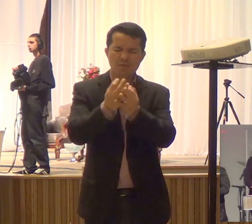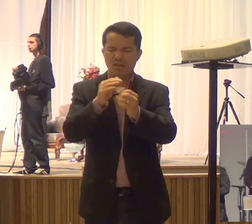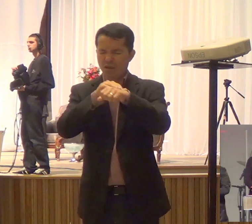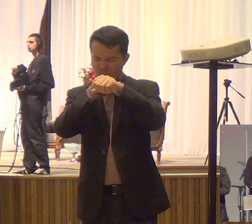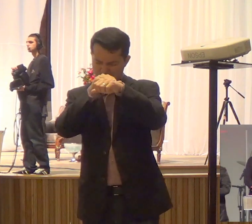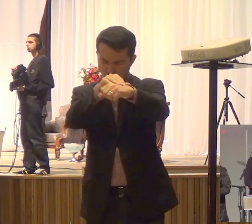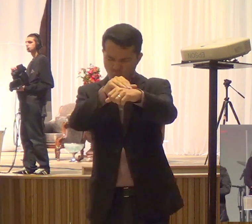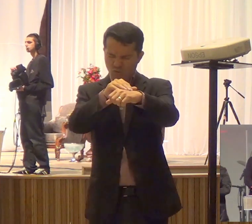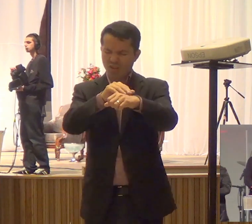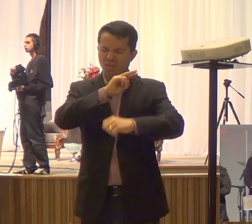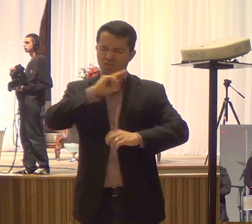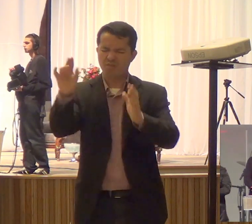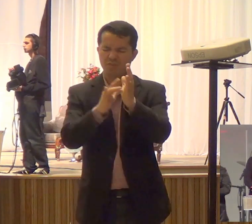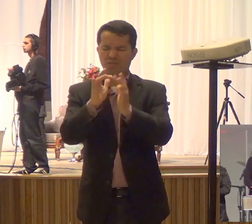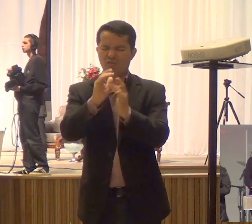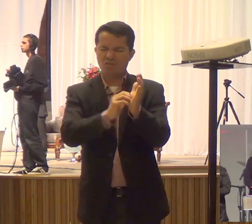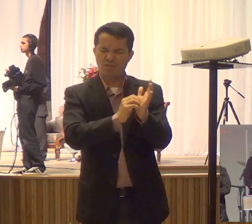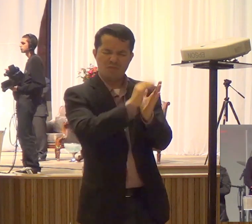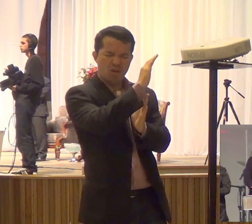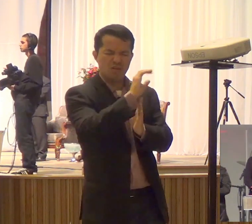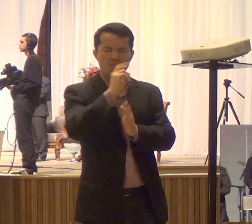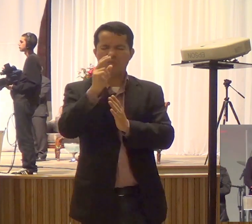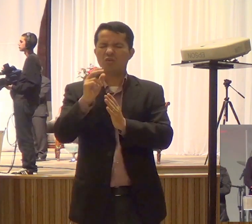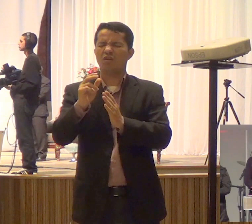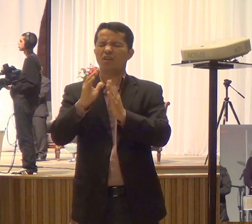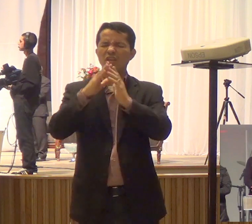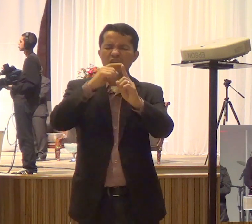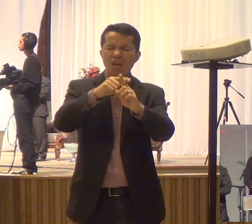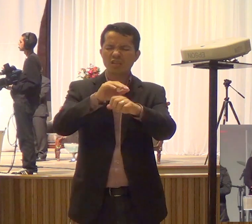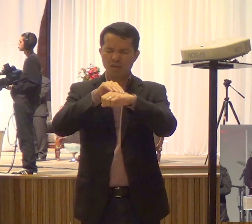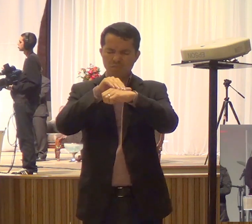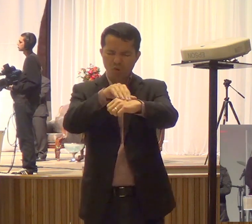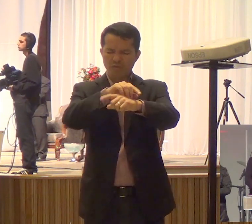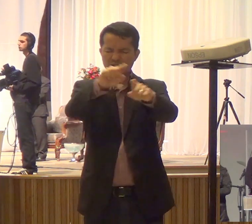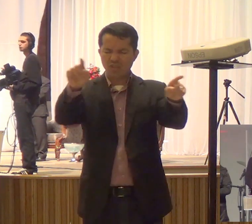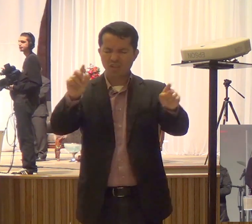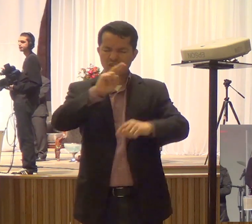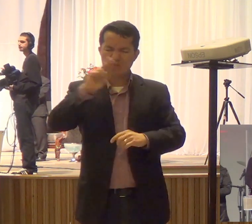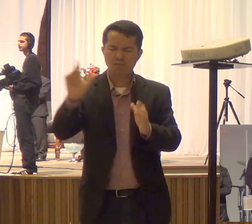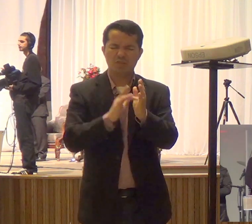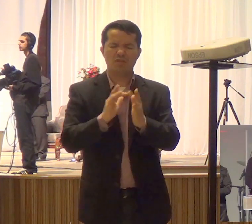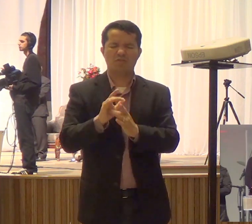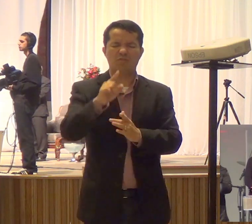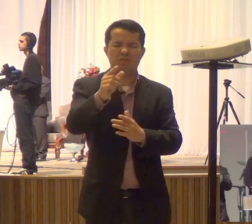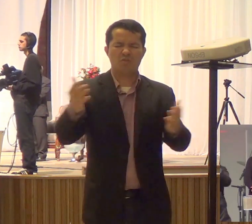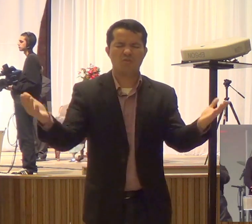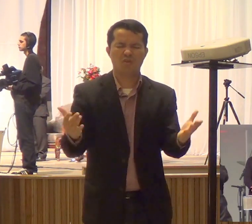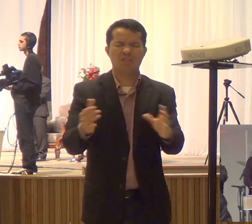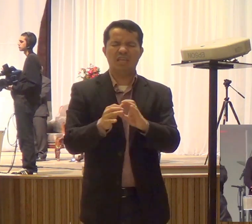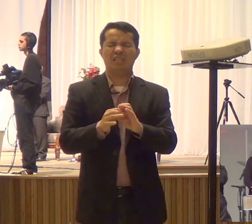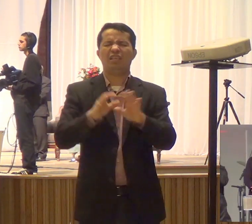falou, ou até mesmo a tua igreja. Em nome de Jesus, haja libertação nessa